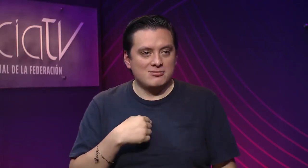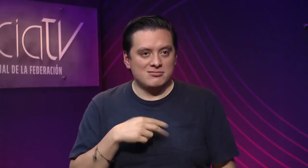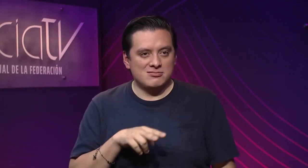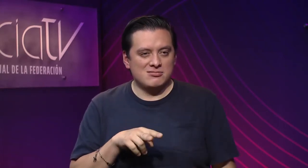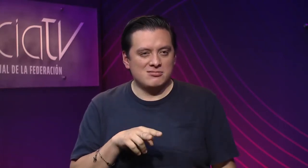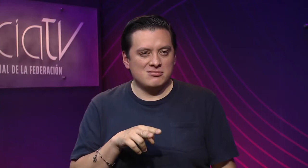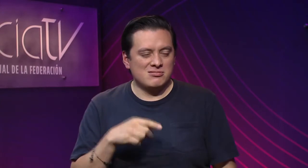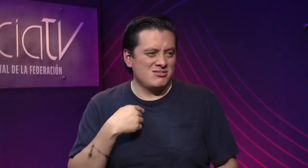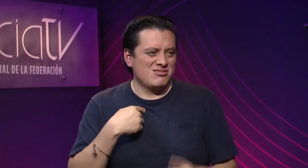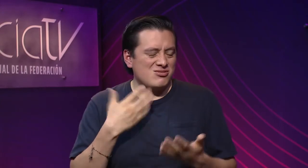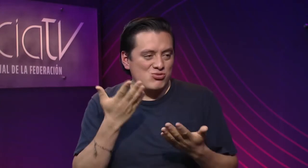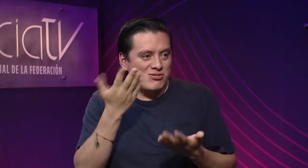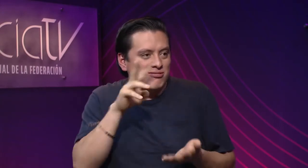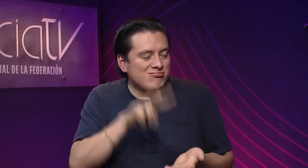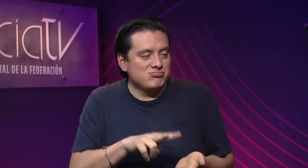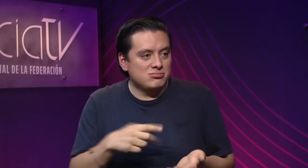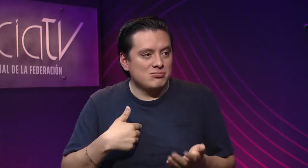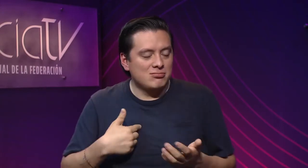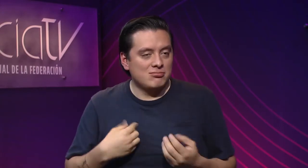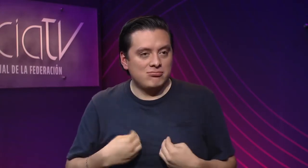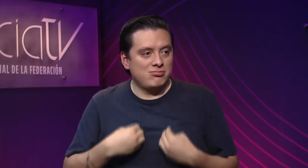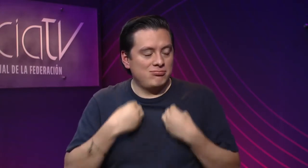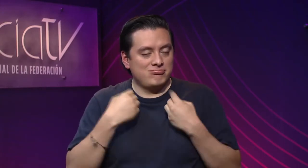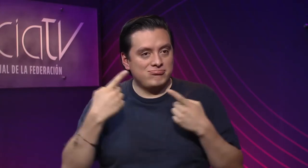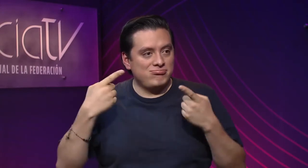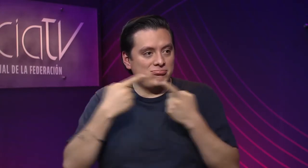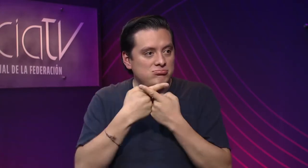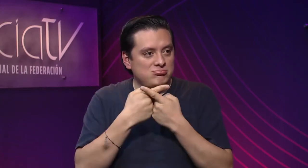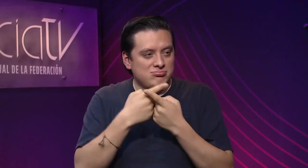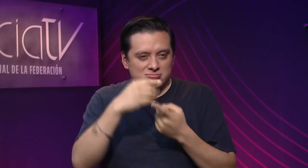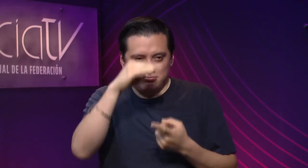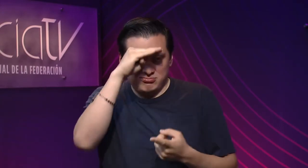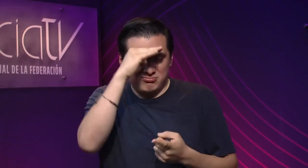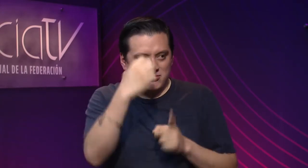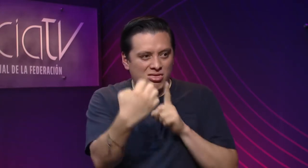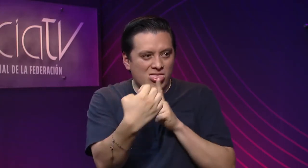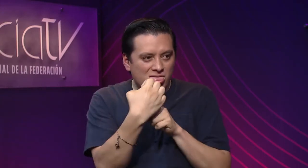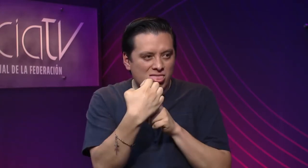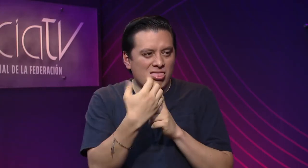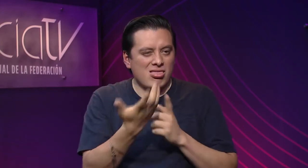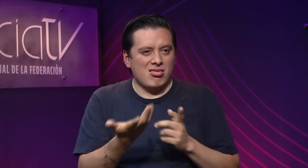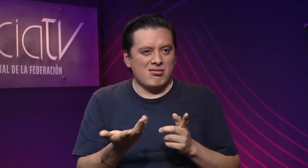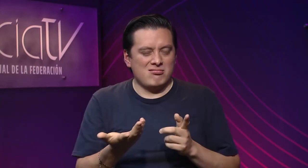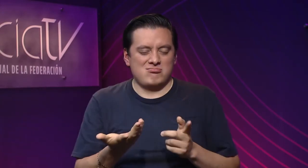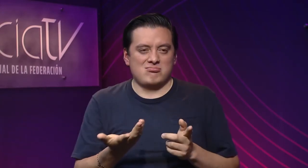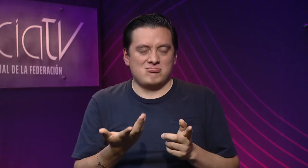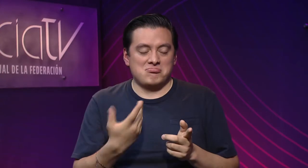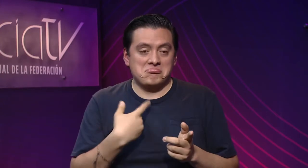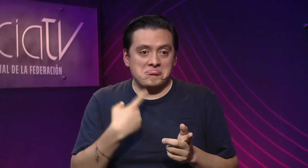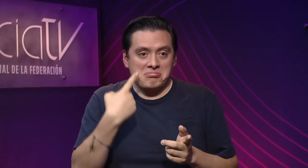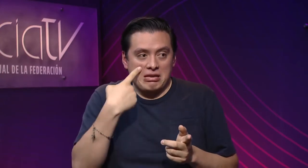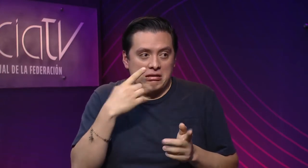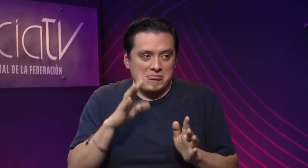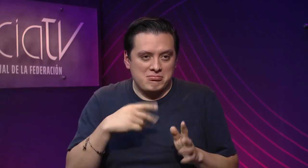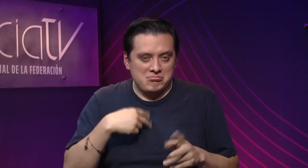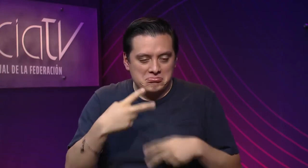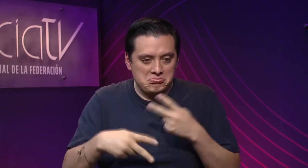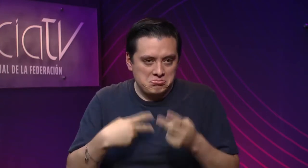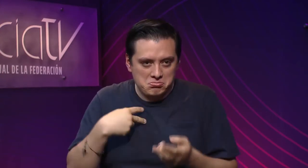cámbiate, ponte una ropa más de ingeniero. Y yo dije, pero ¿cómo? O sea, no sé, incluso en ese momento todavía pensé